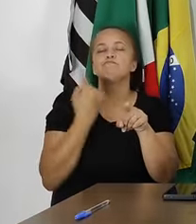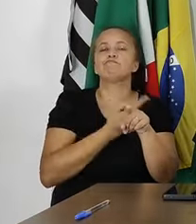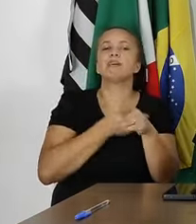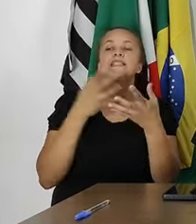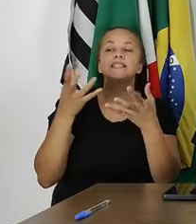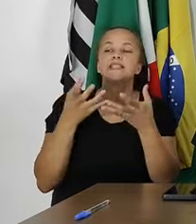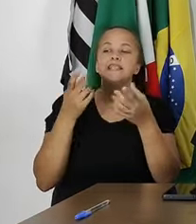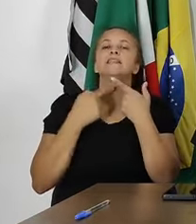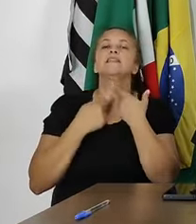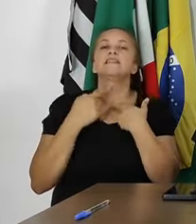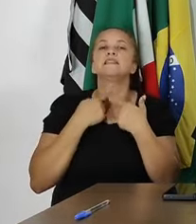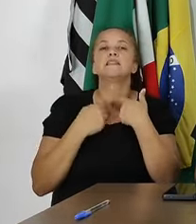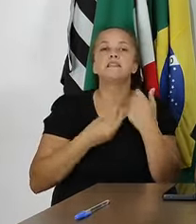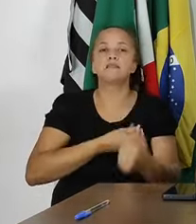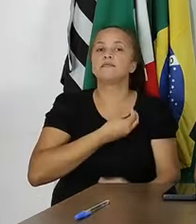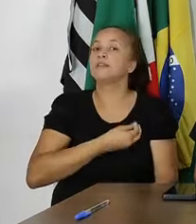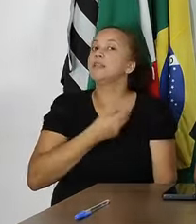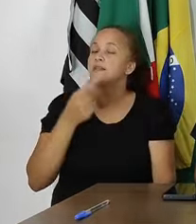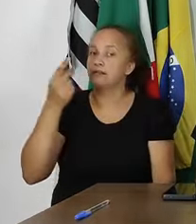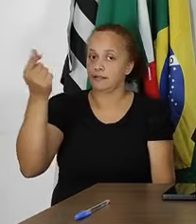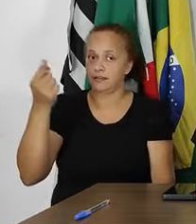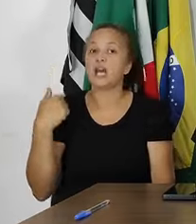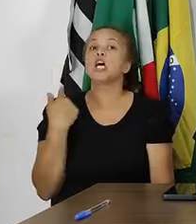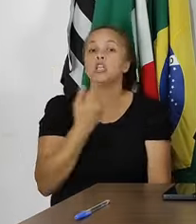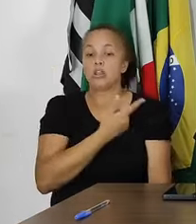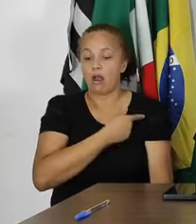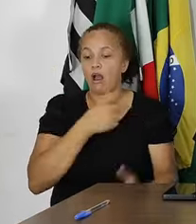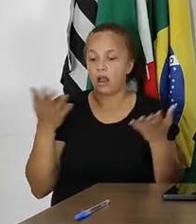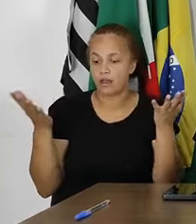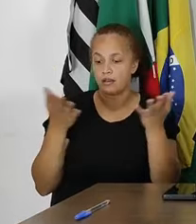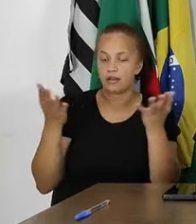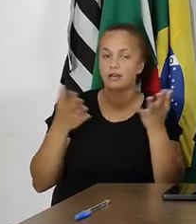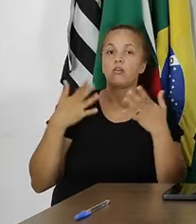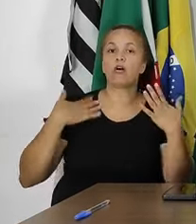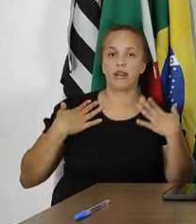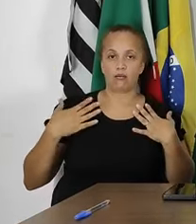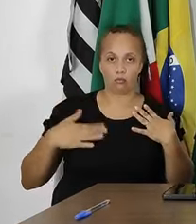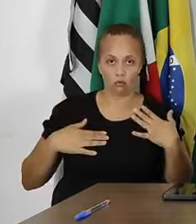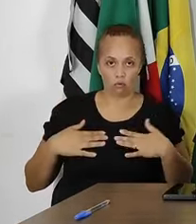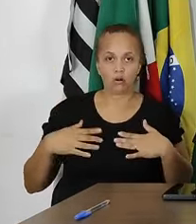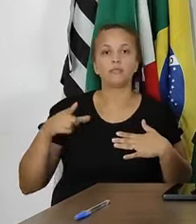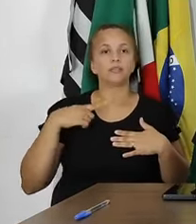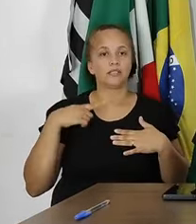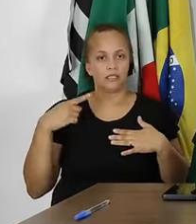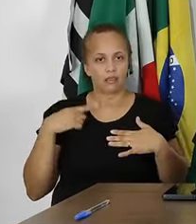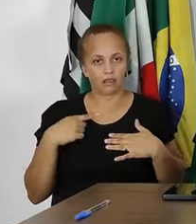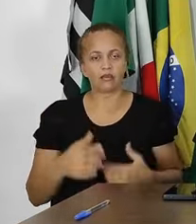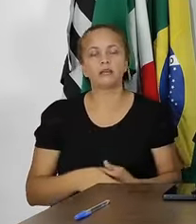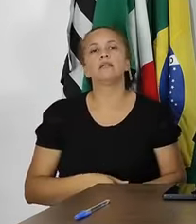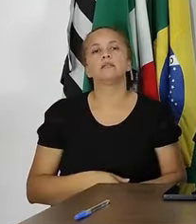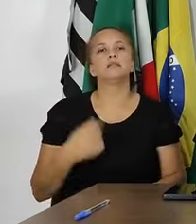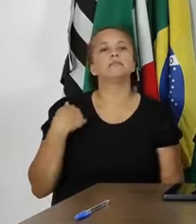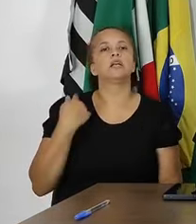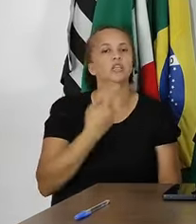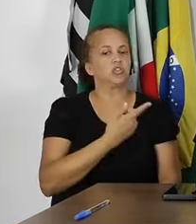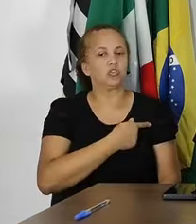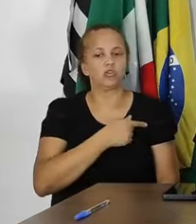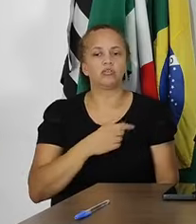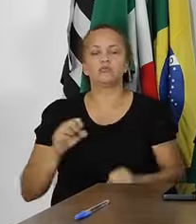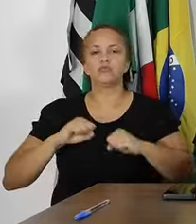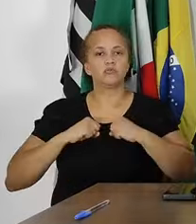Embora andando na carne, vivendo no corpo, aqui nessa terra, as nossas armas, a nossa